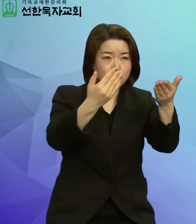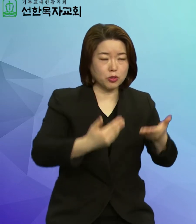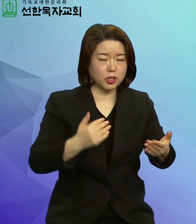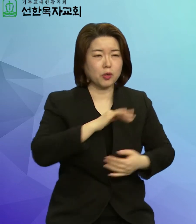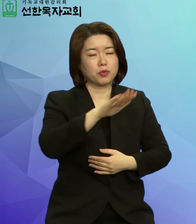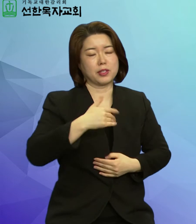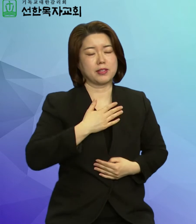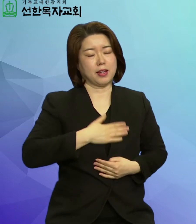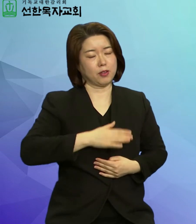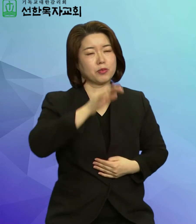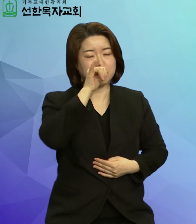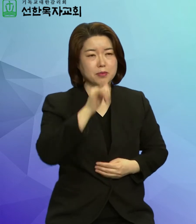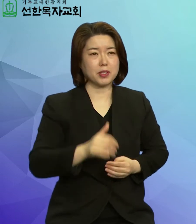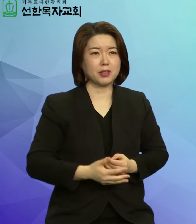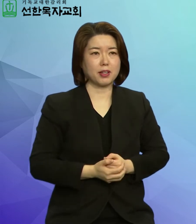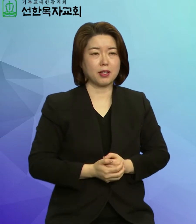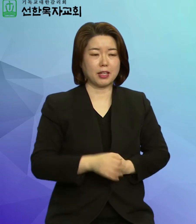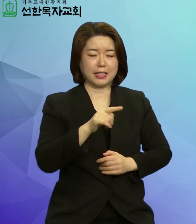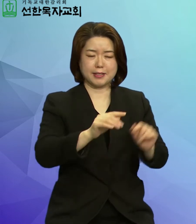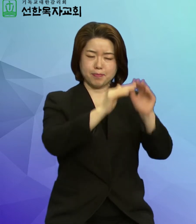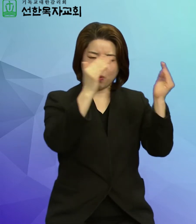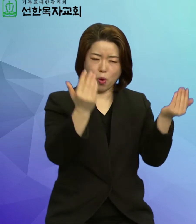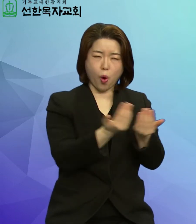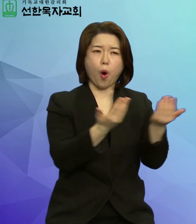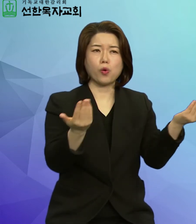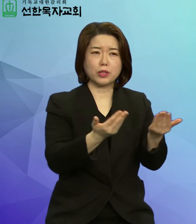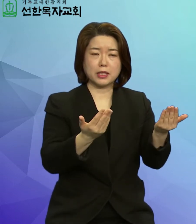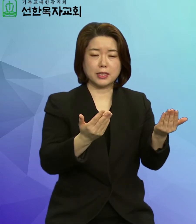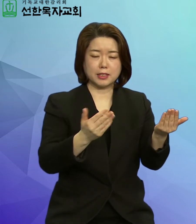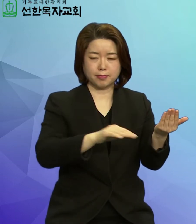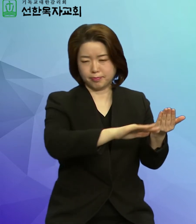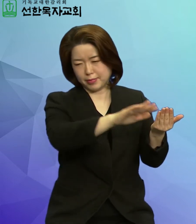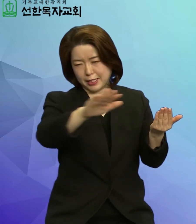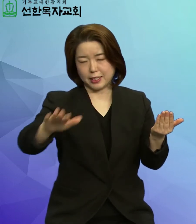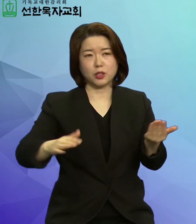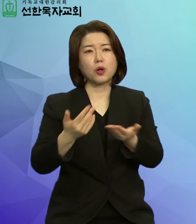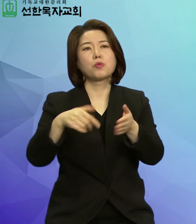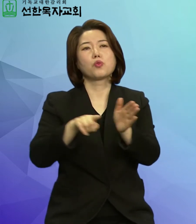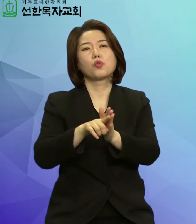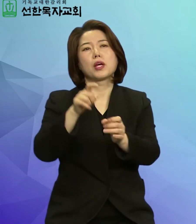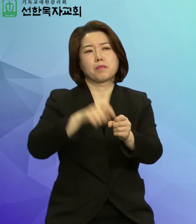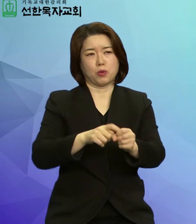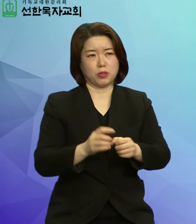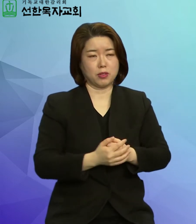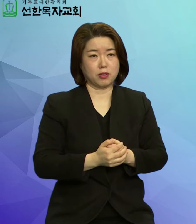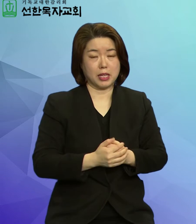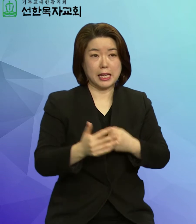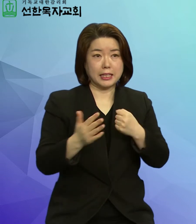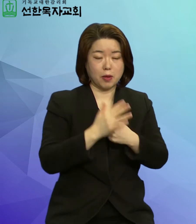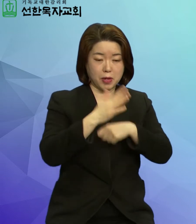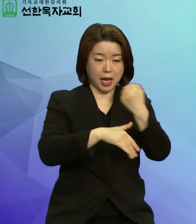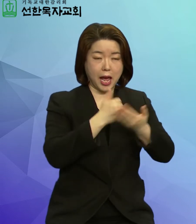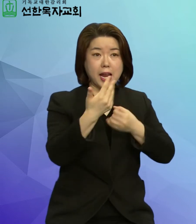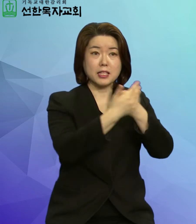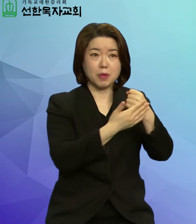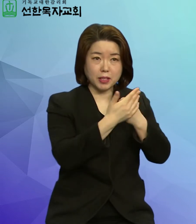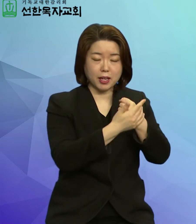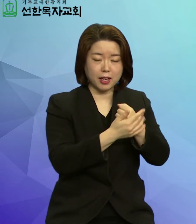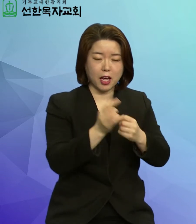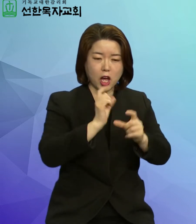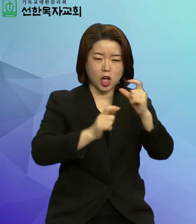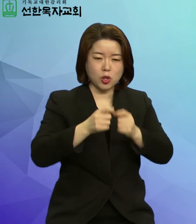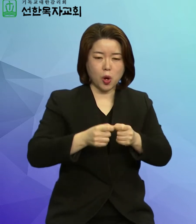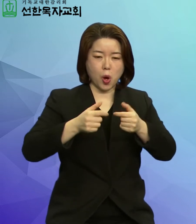것을 우리는 알고 있습니다. 이 모든 일은 다 여러분을 위한 것입니다. 그리하여 하나님의